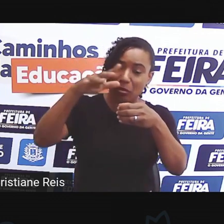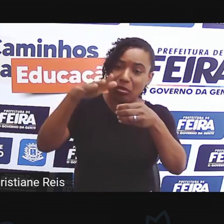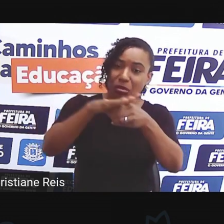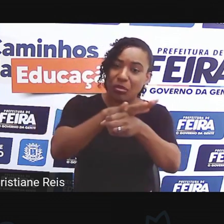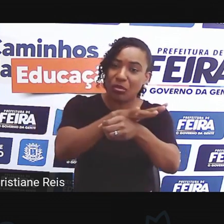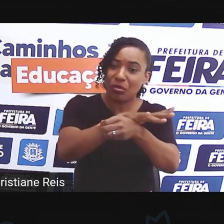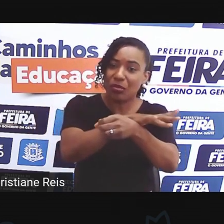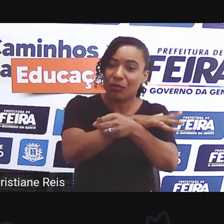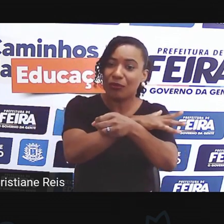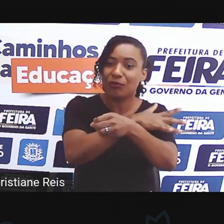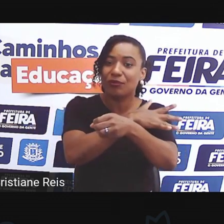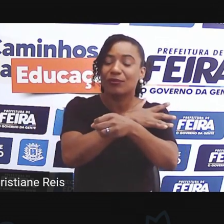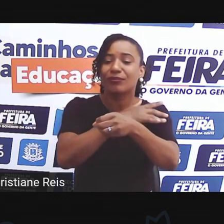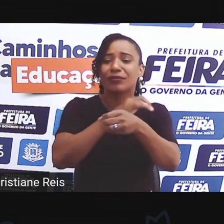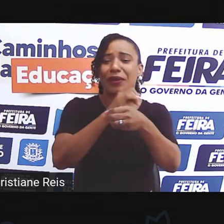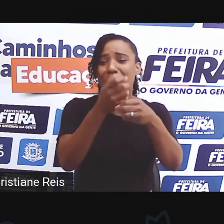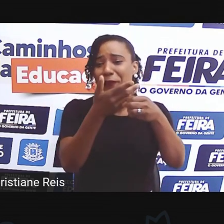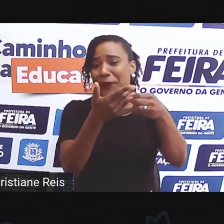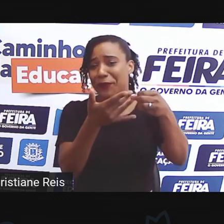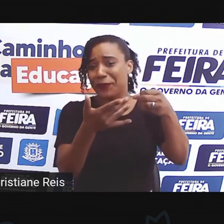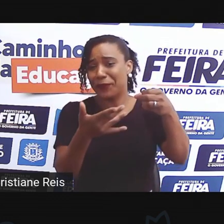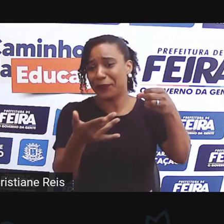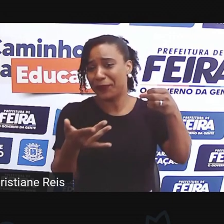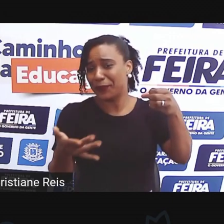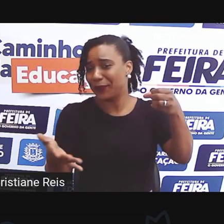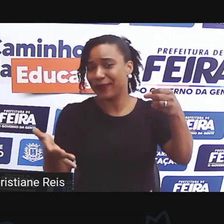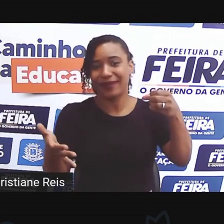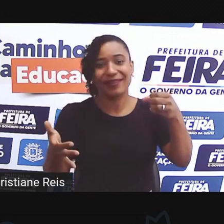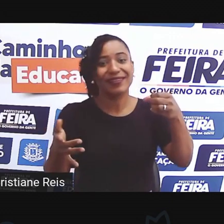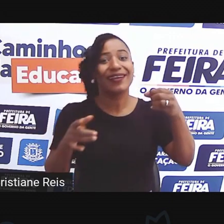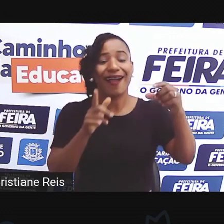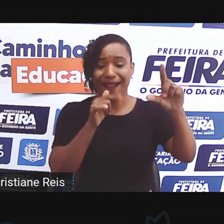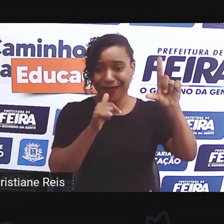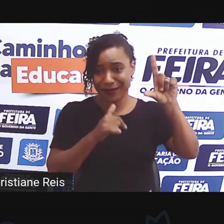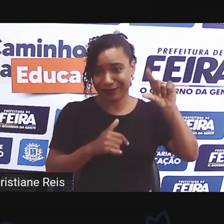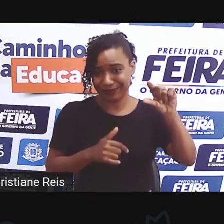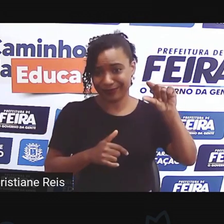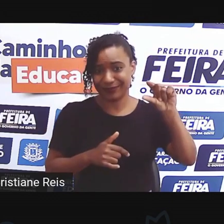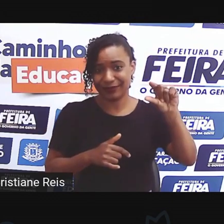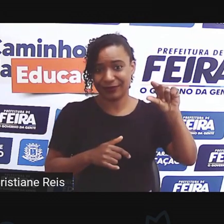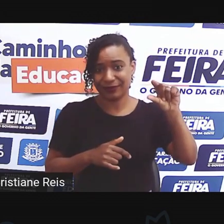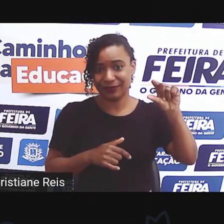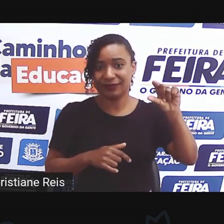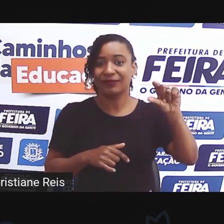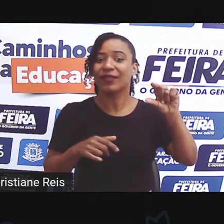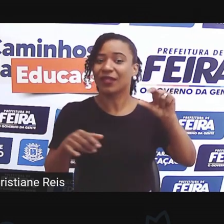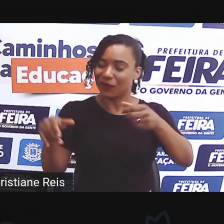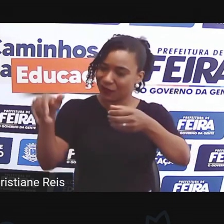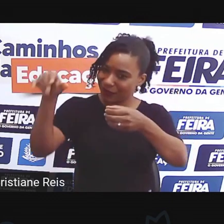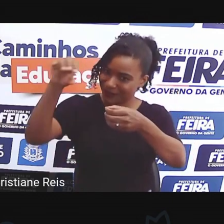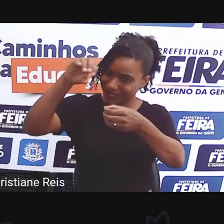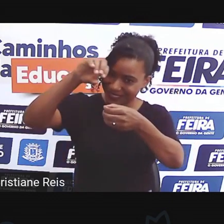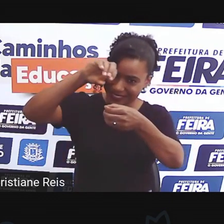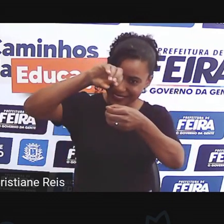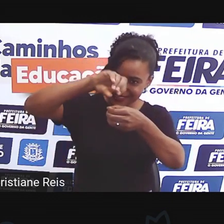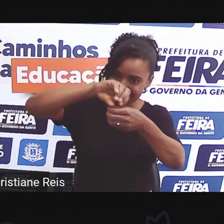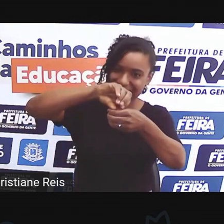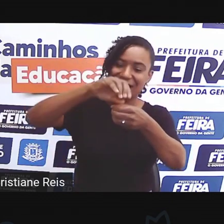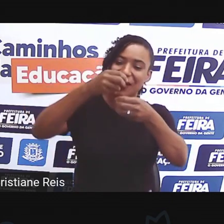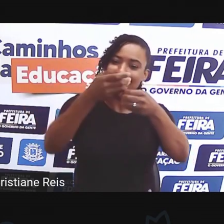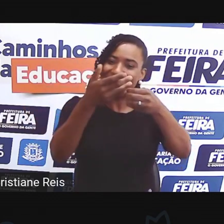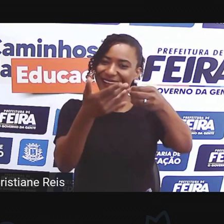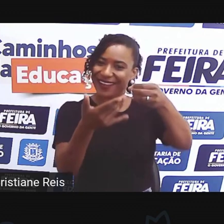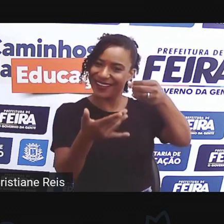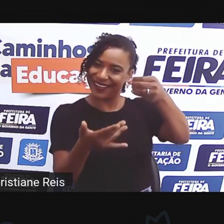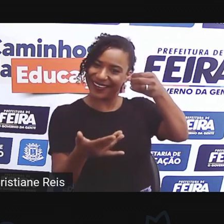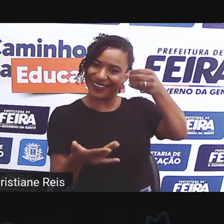Ih, transbordou. Não deu ainda, tem água aqui, mas eu vou despejar toda essa água, porque é para ela